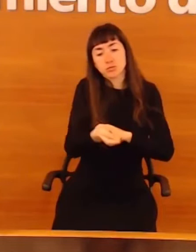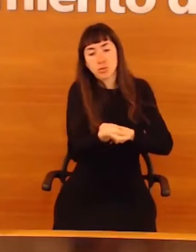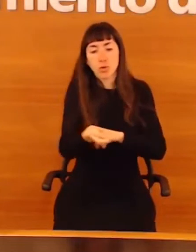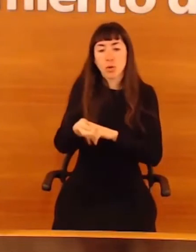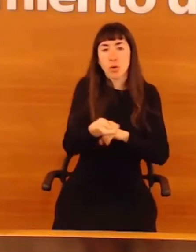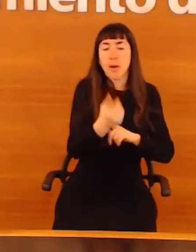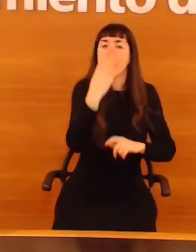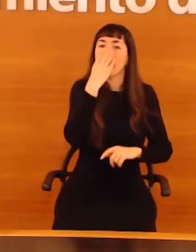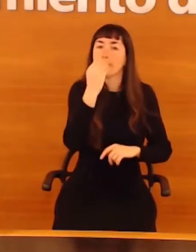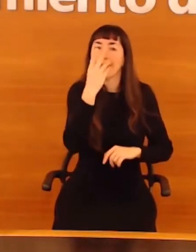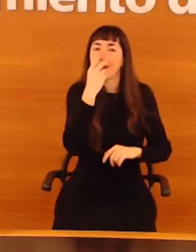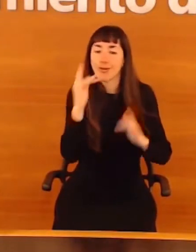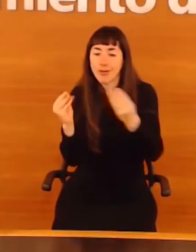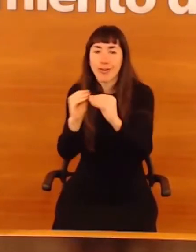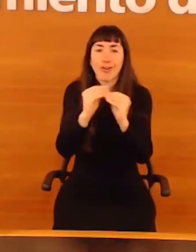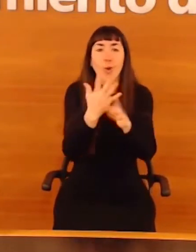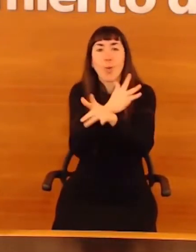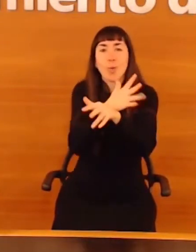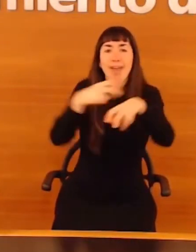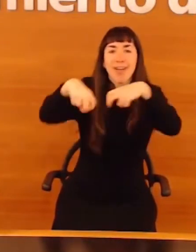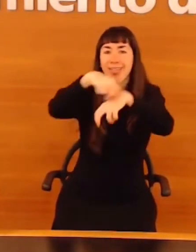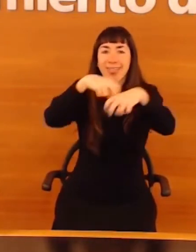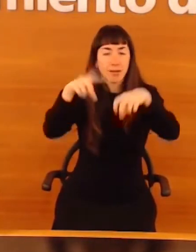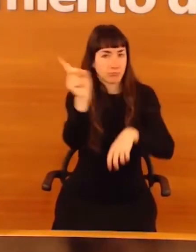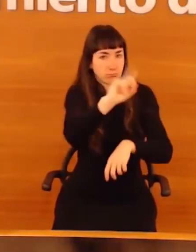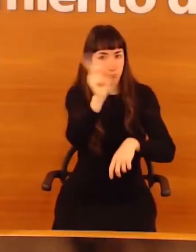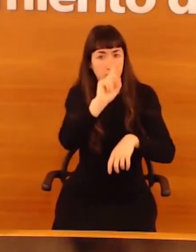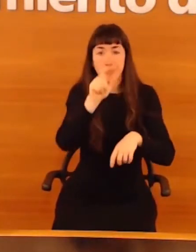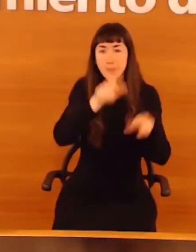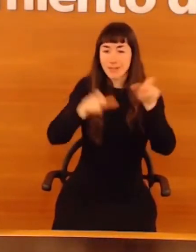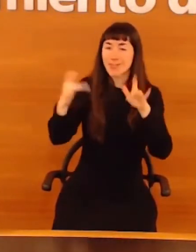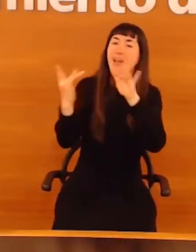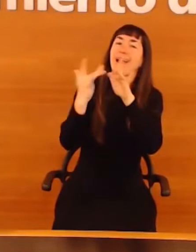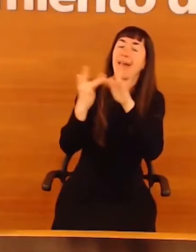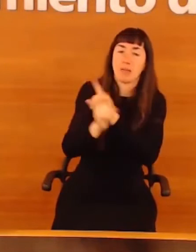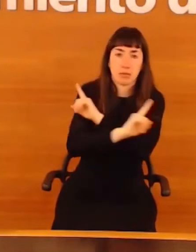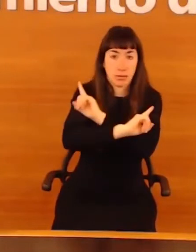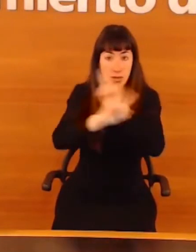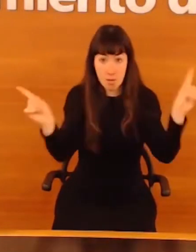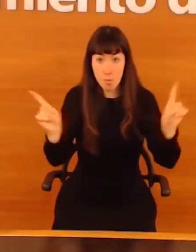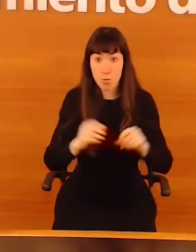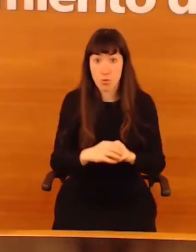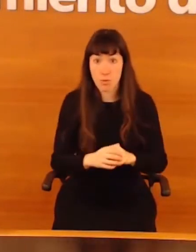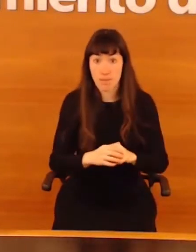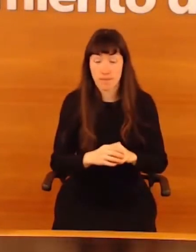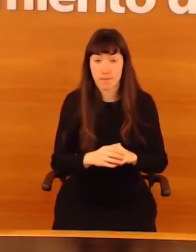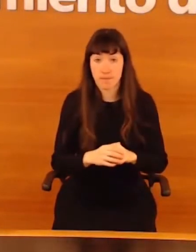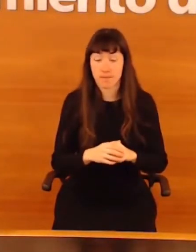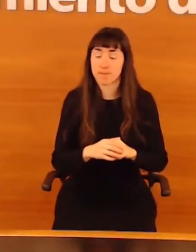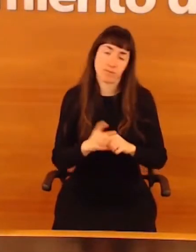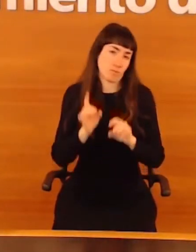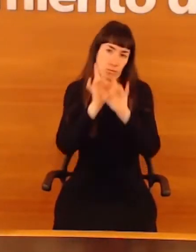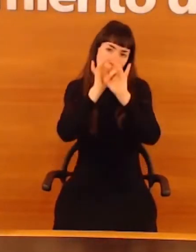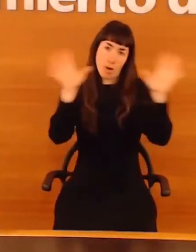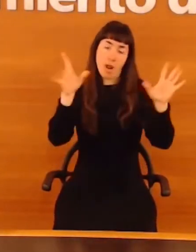entre perros y entre personas. Y algo que no cambia en este estado de alarma es la tenencia